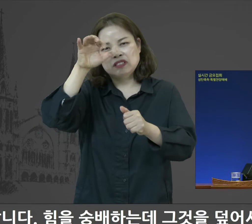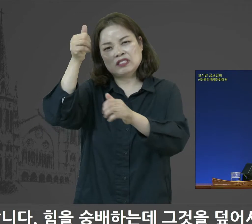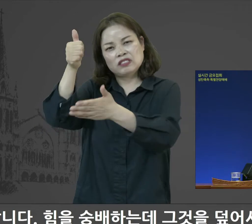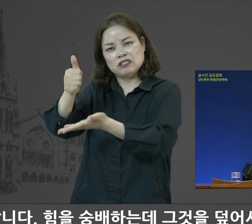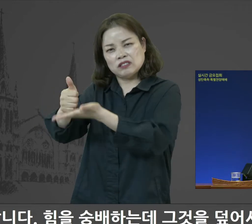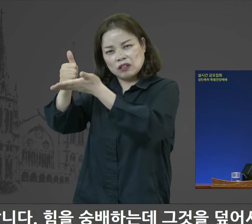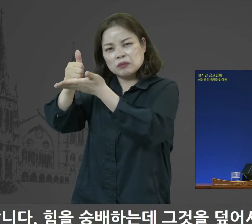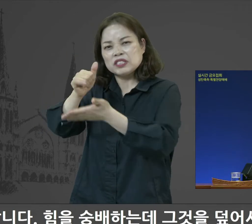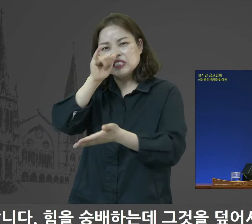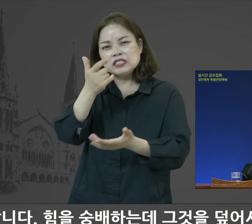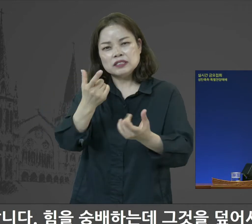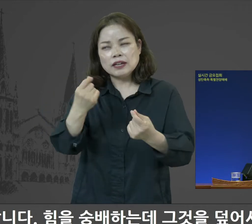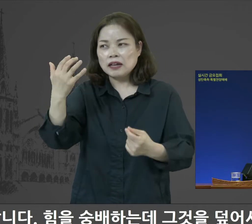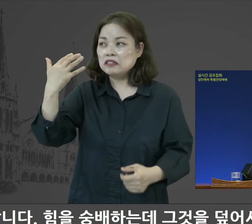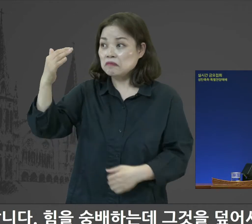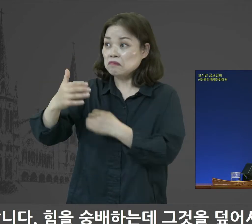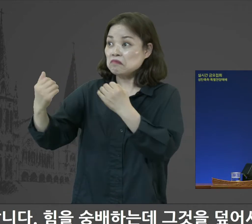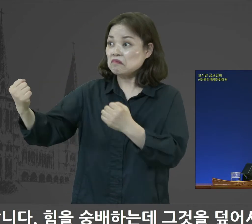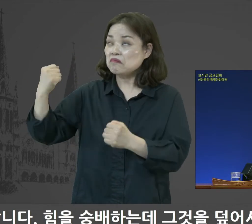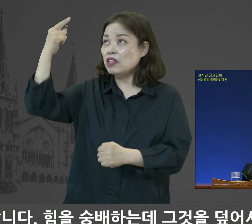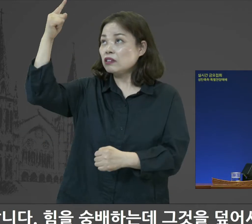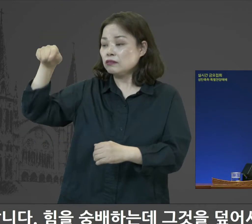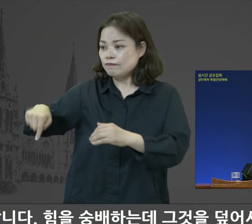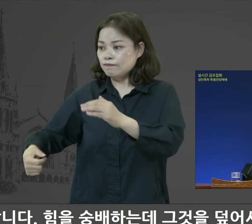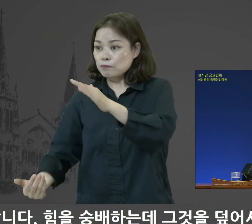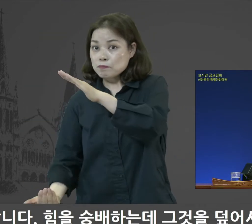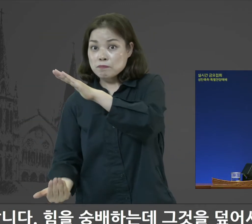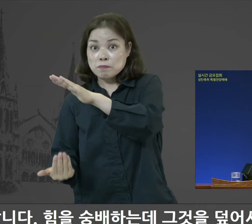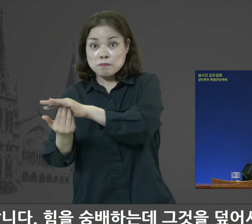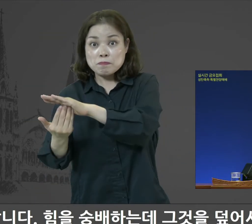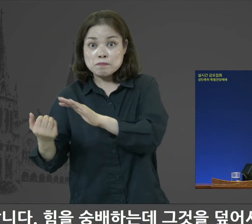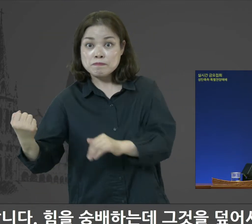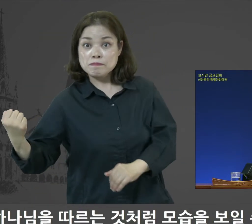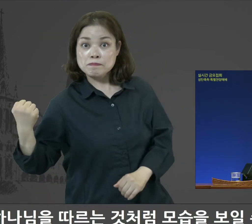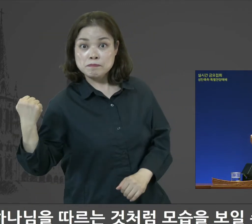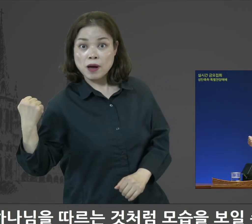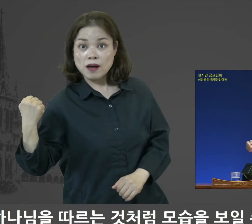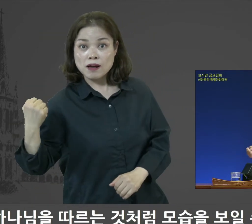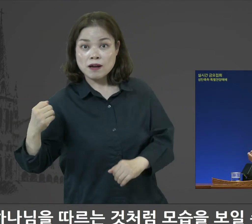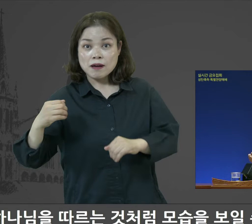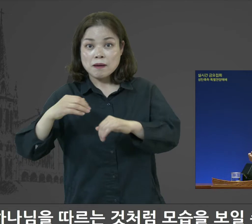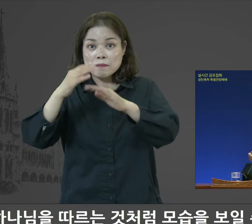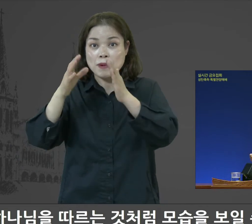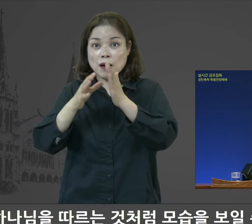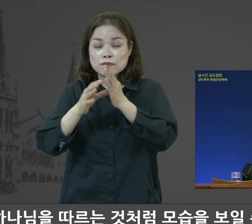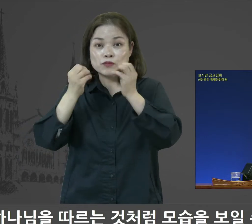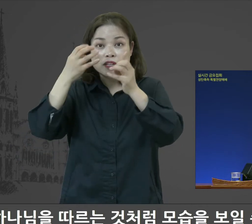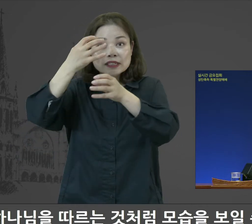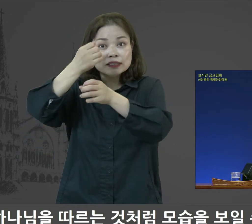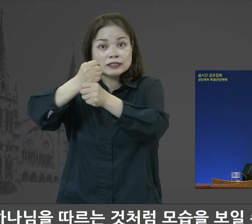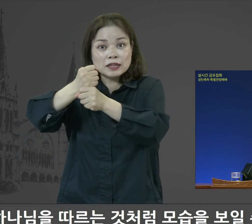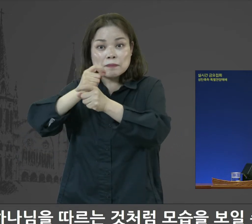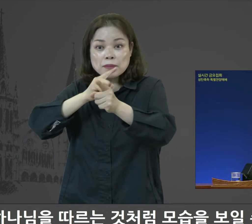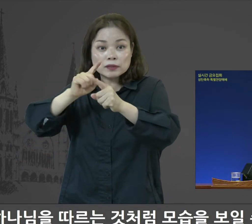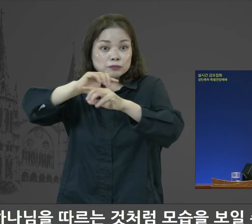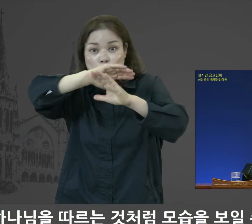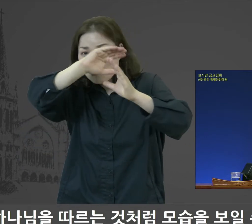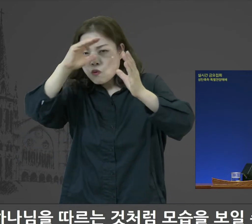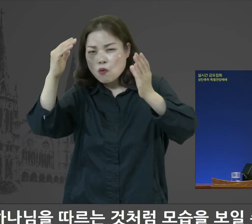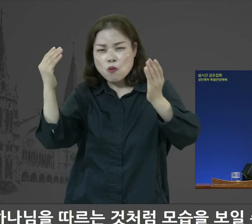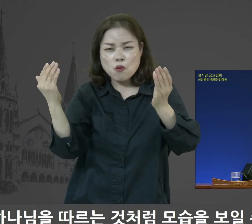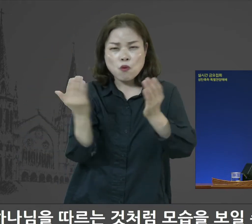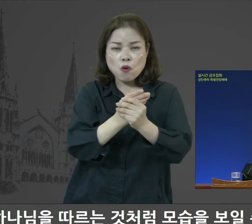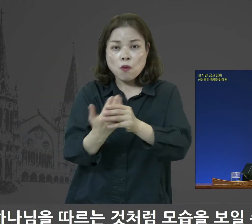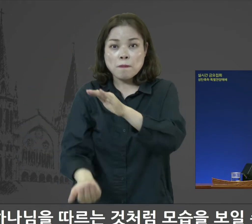있을 수 있습니다. 하나님이 힘이 있으십니다. 전지전능하시죠. 만물의 창조자이시고 말씀 하나로 모든 것을